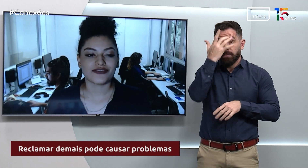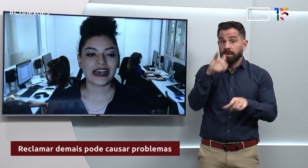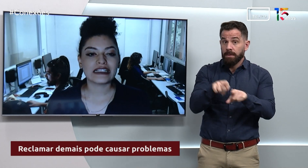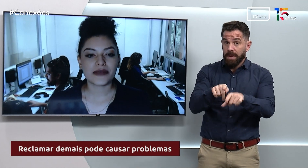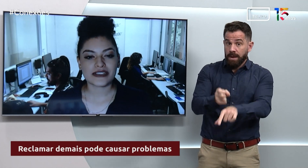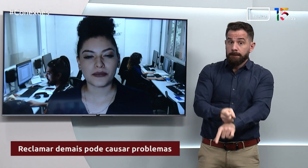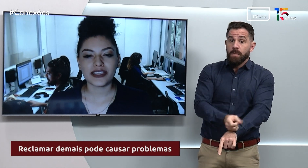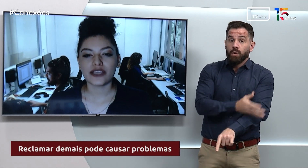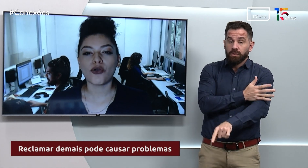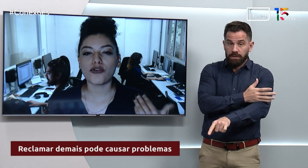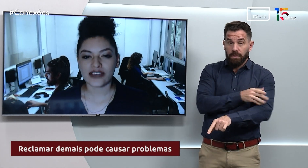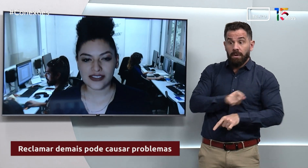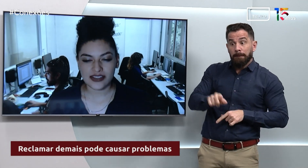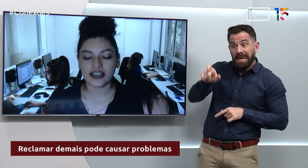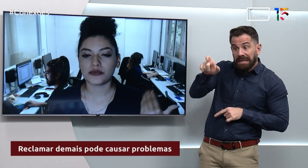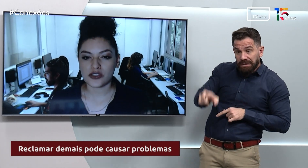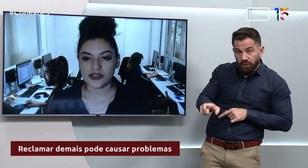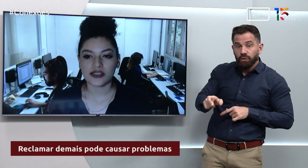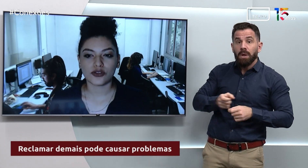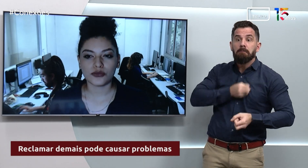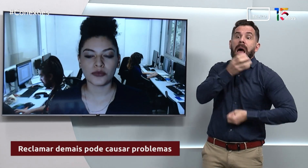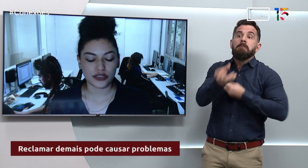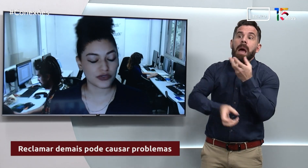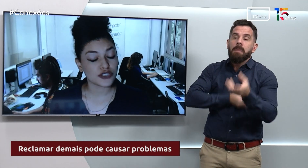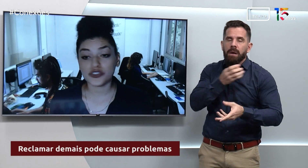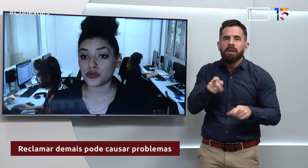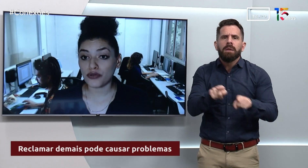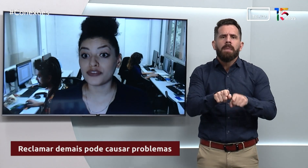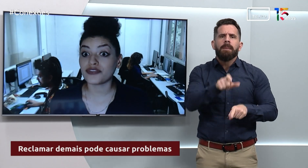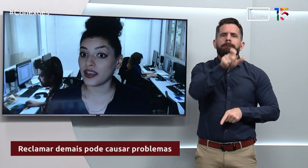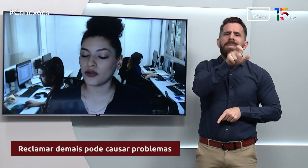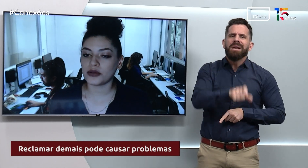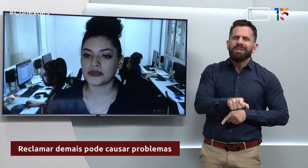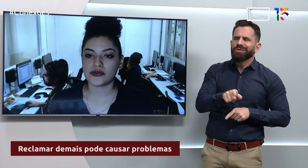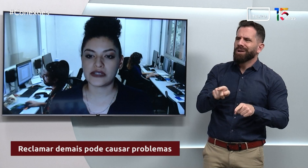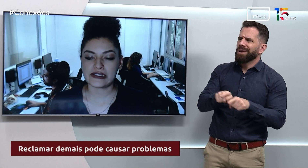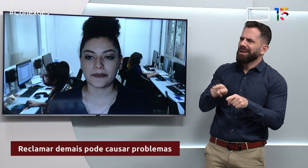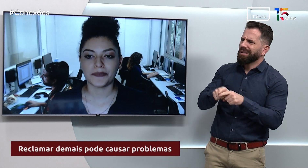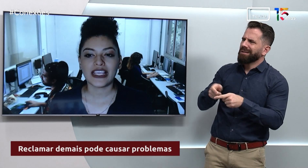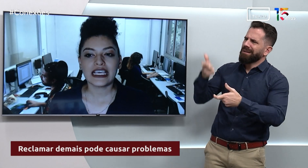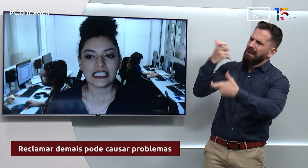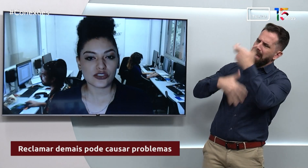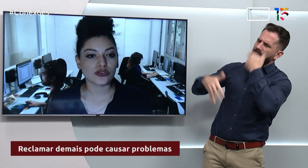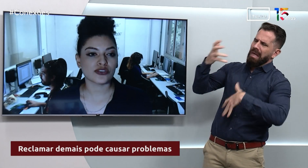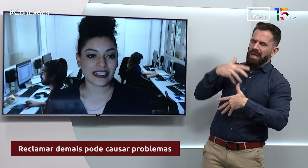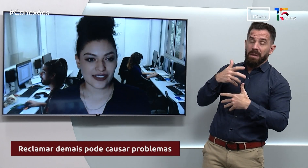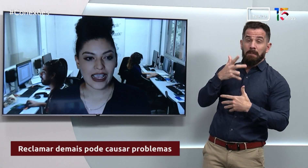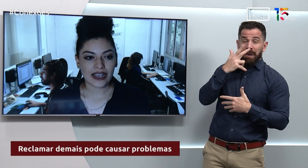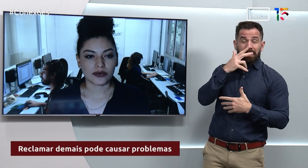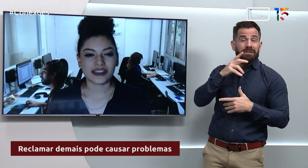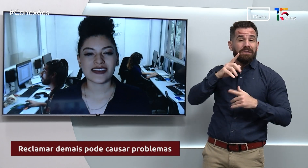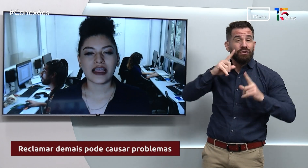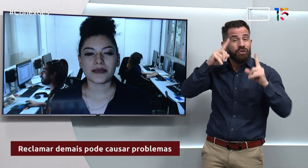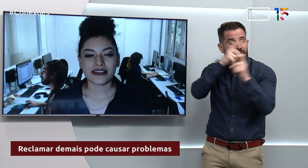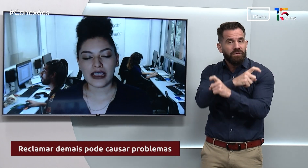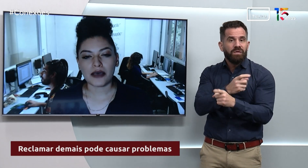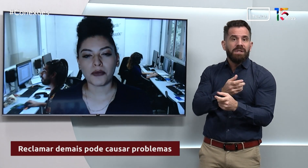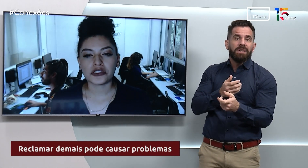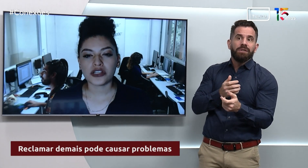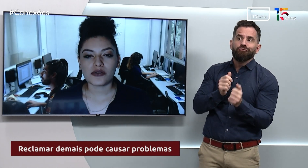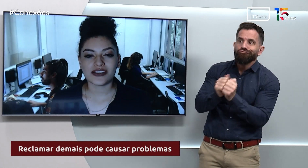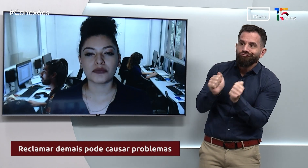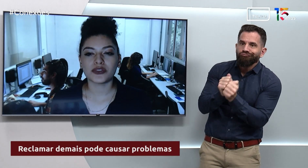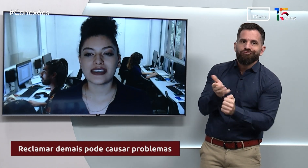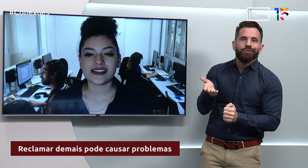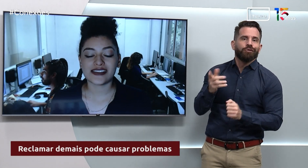quem fala, mas também quem ouve essas reclamações a todo momento, porque depois de conviver com uma pessoa assim. Estudos destacam que se lamentar